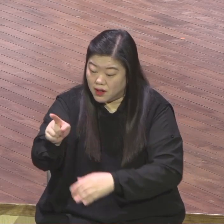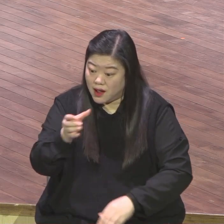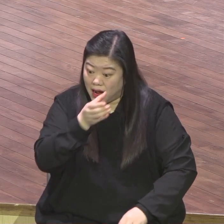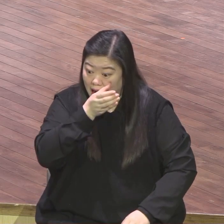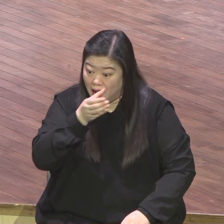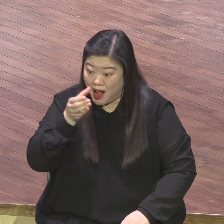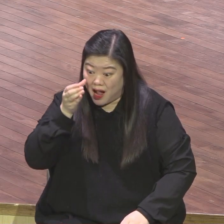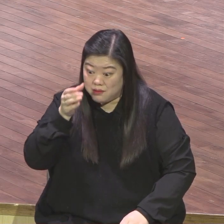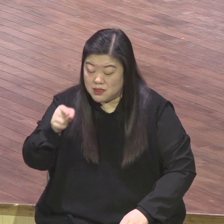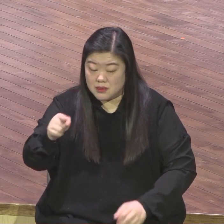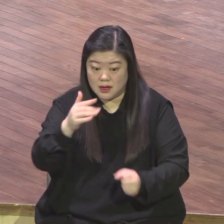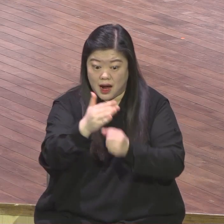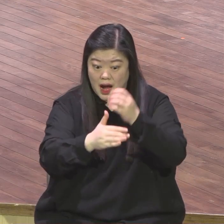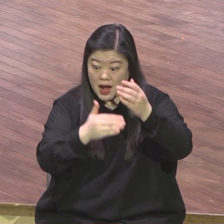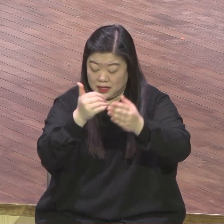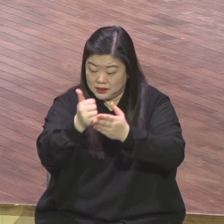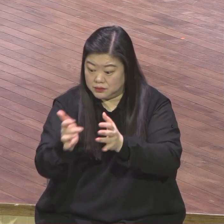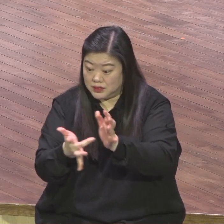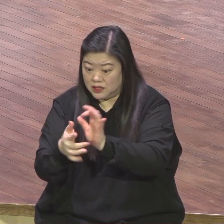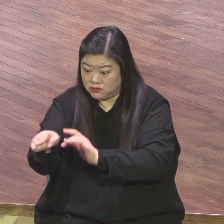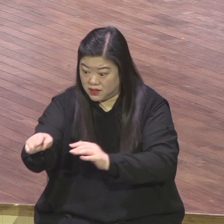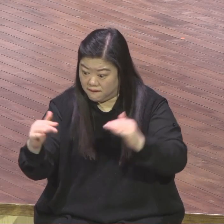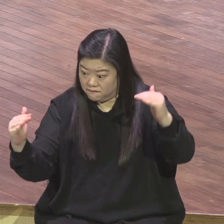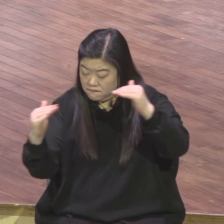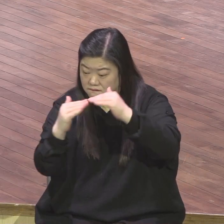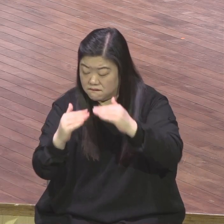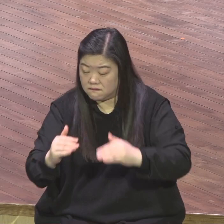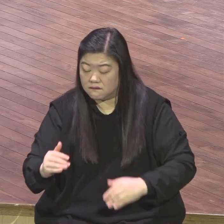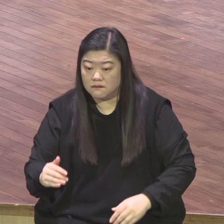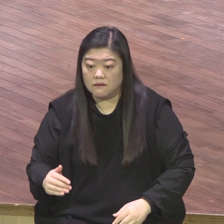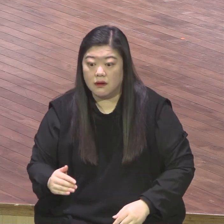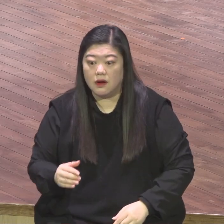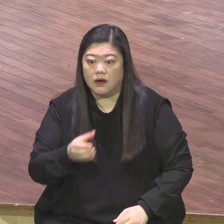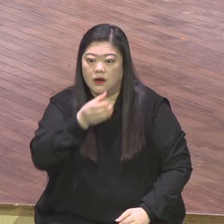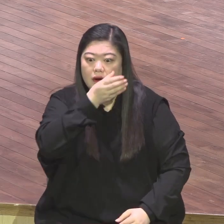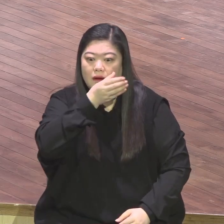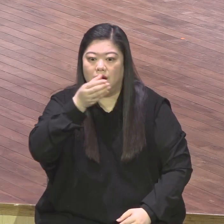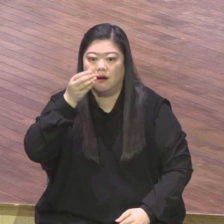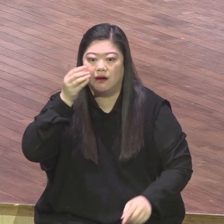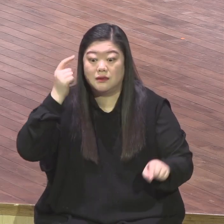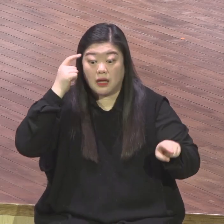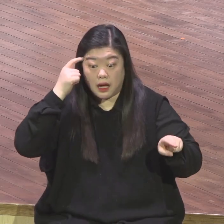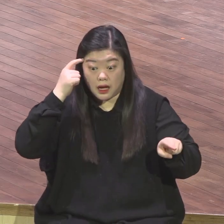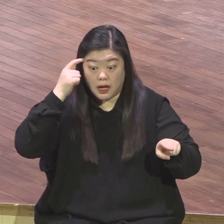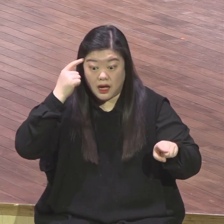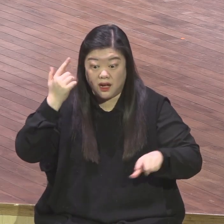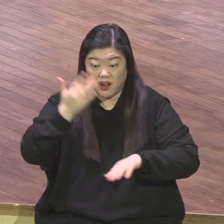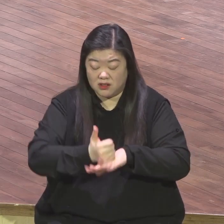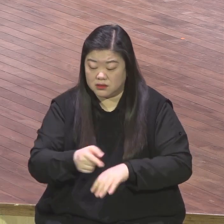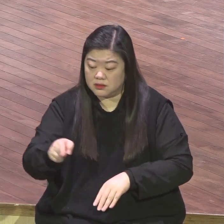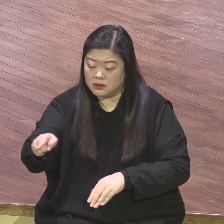자들은 똑같이 그 당시에 전부 다 신성 모독죄로 잡아서